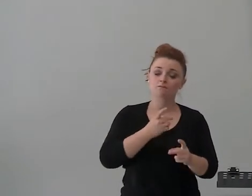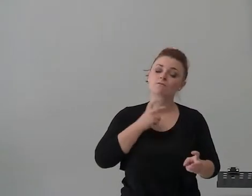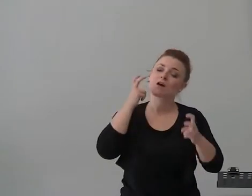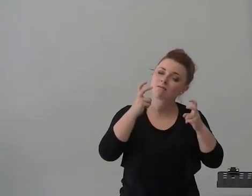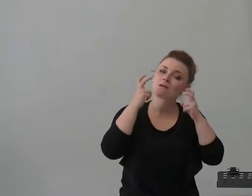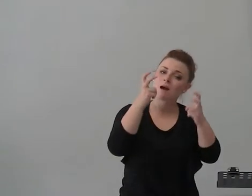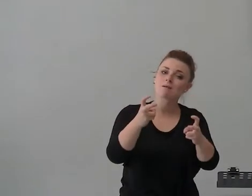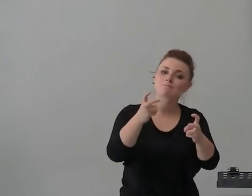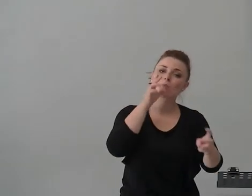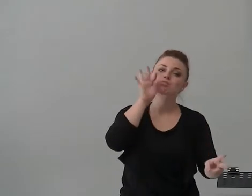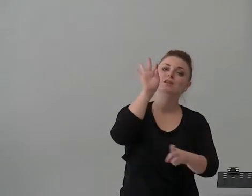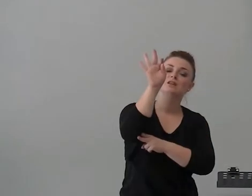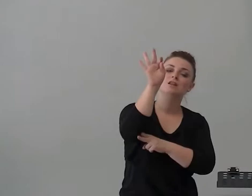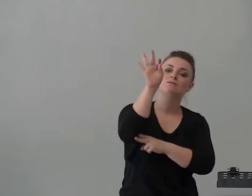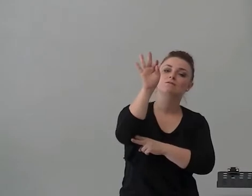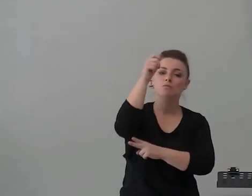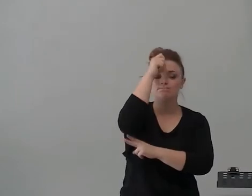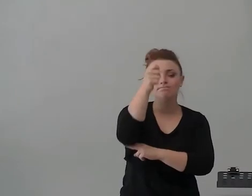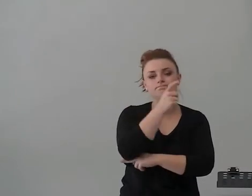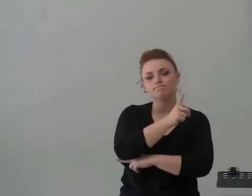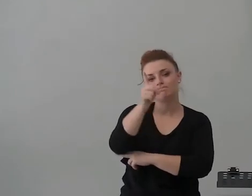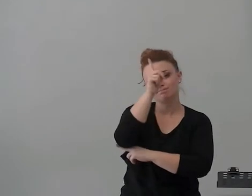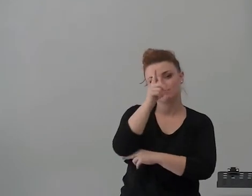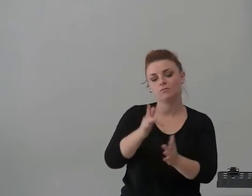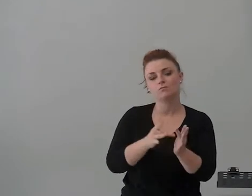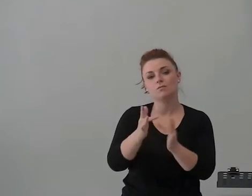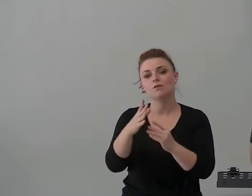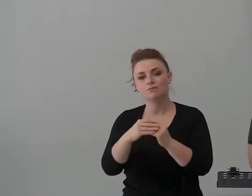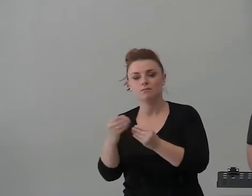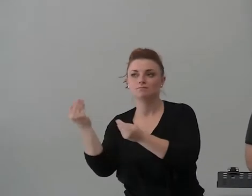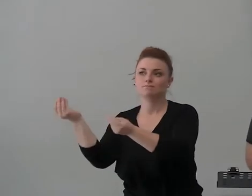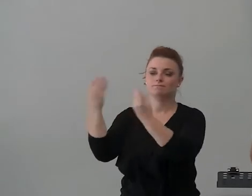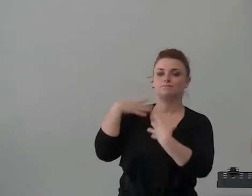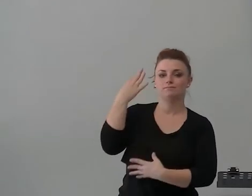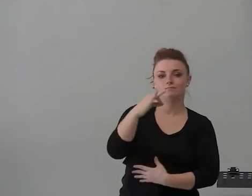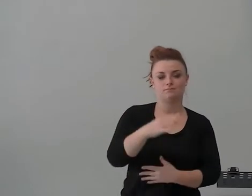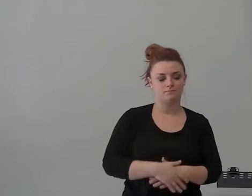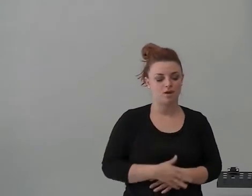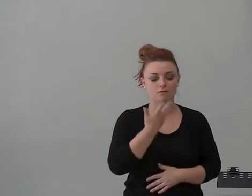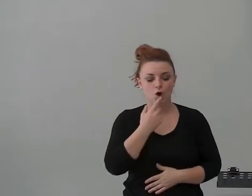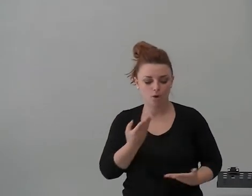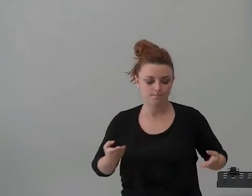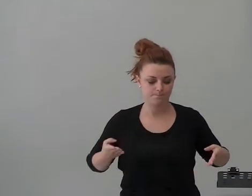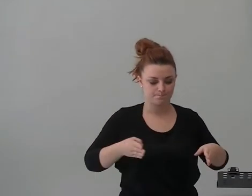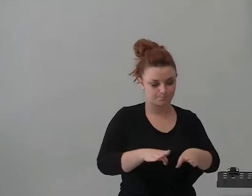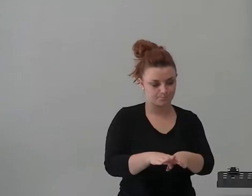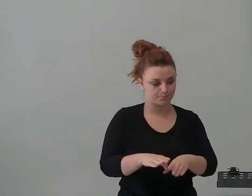per quello che può fare lui. Chiudo con questa illustrazione.